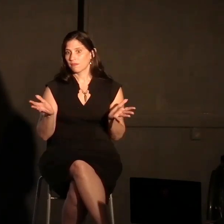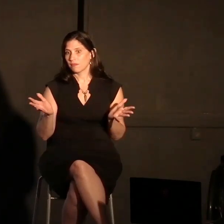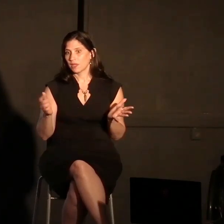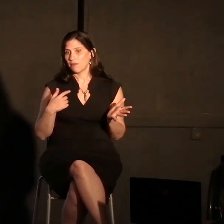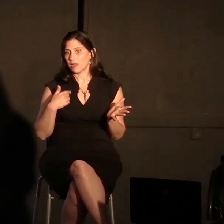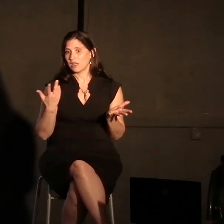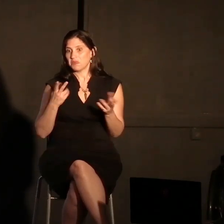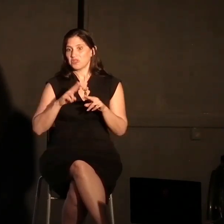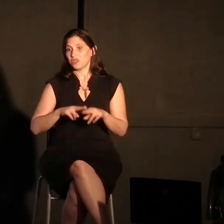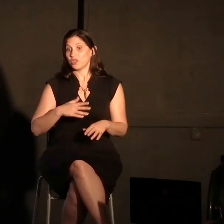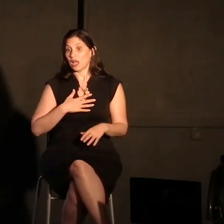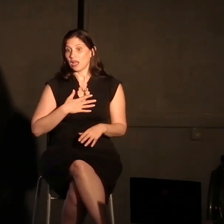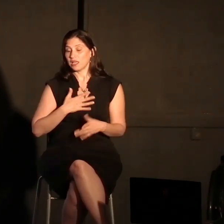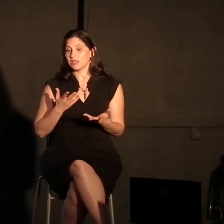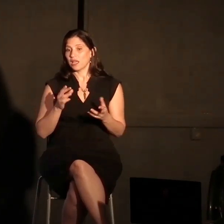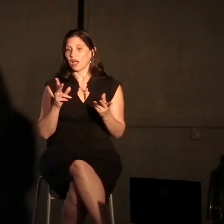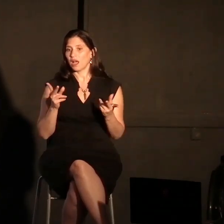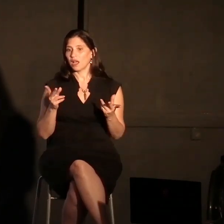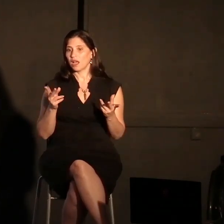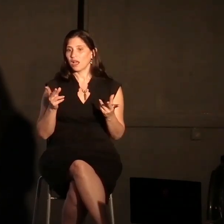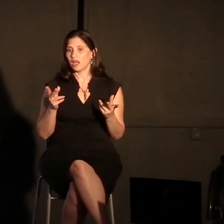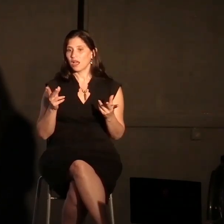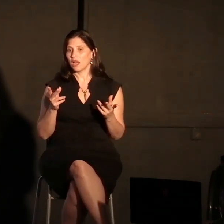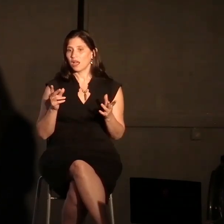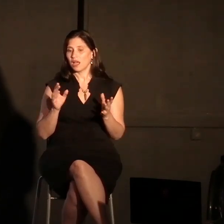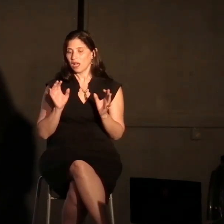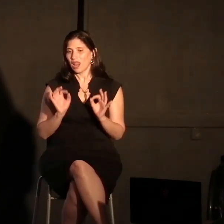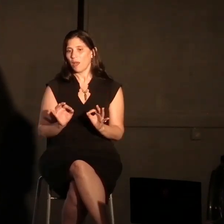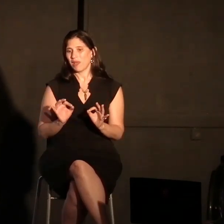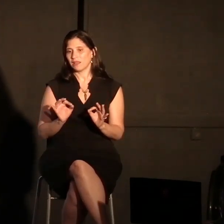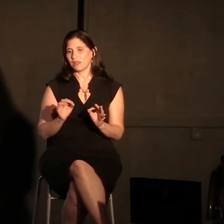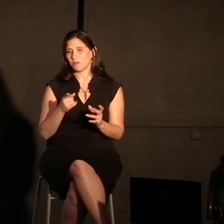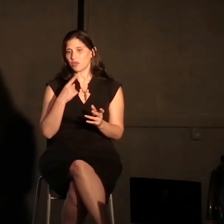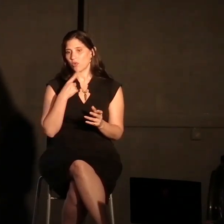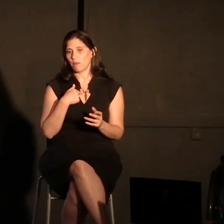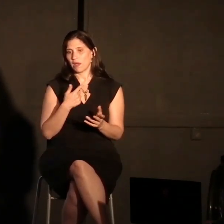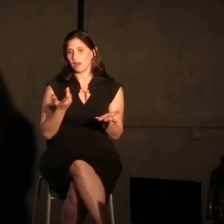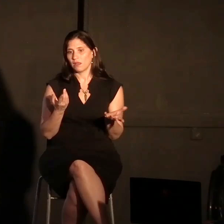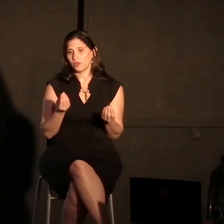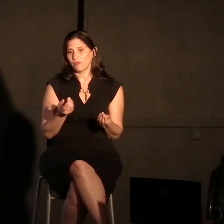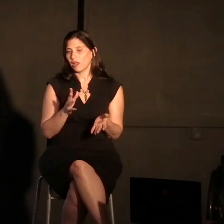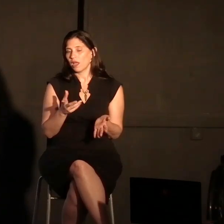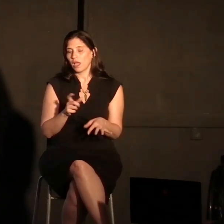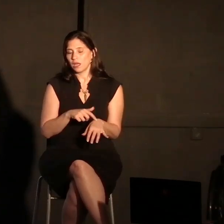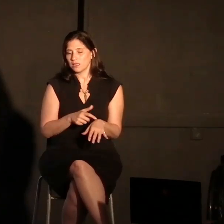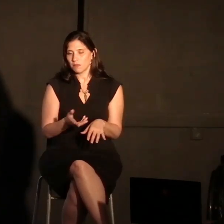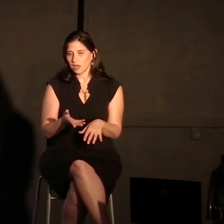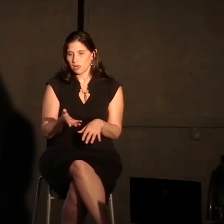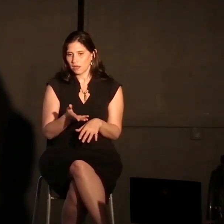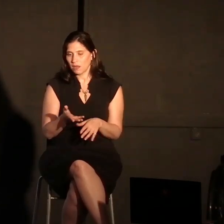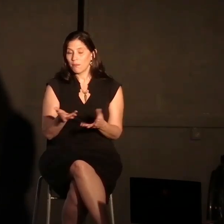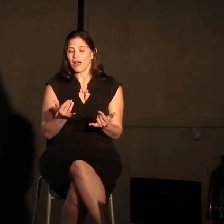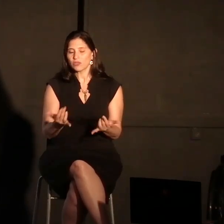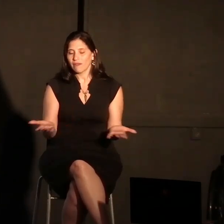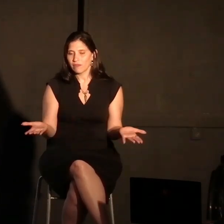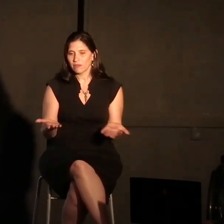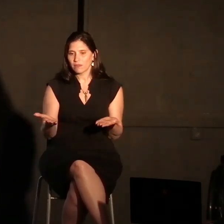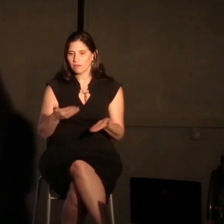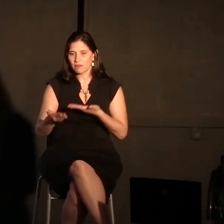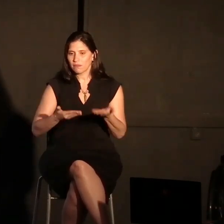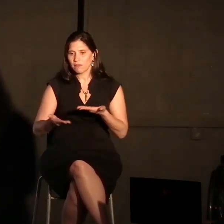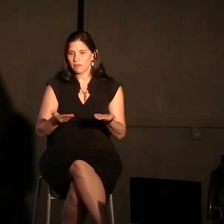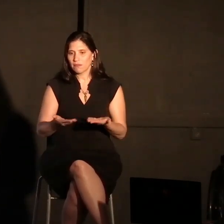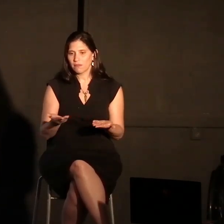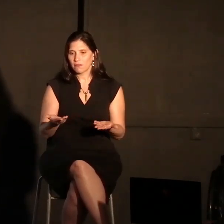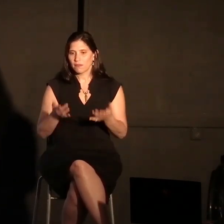ואני מה שנשאר לי זה רק לאמת את מה שהוא אמר לי וטוב אין לי זמן כאילו טוב מה עכשיו מה מה